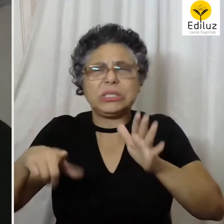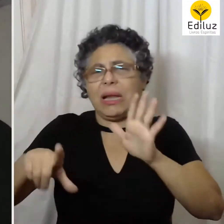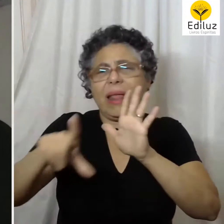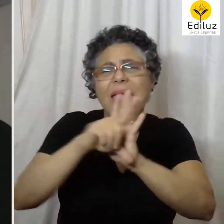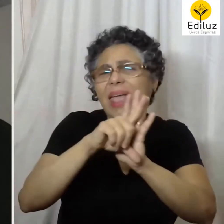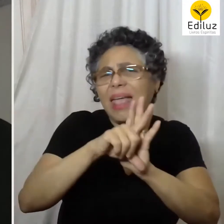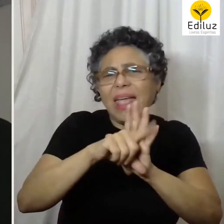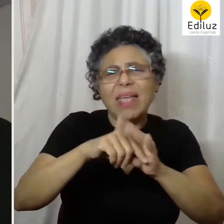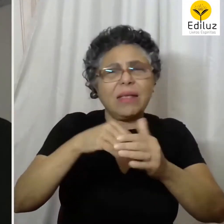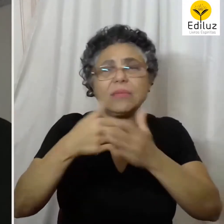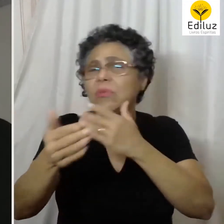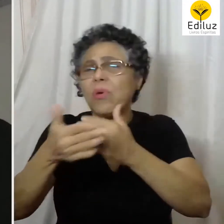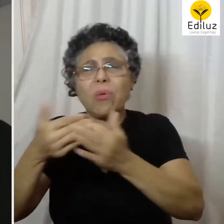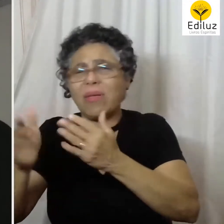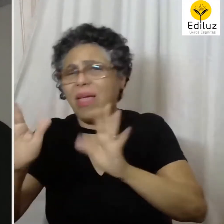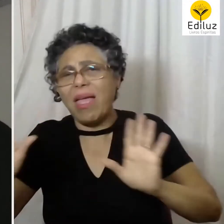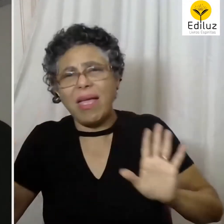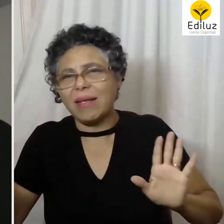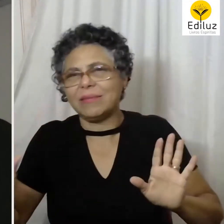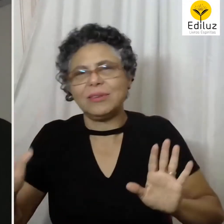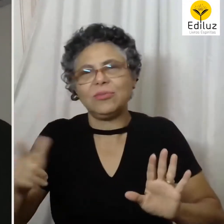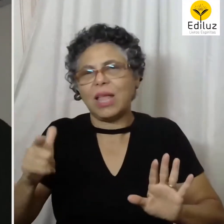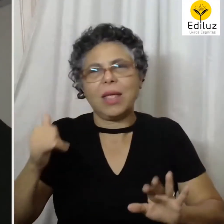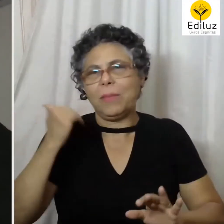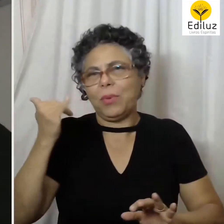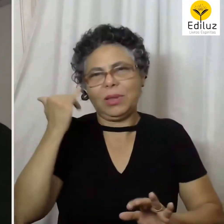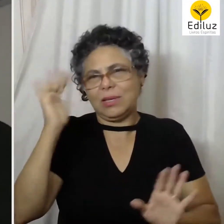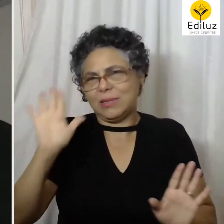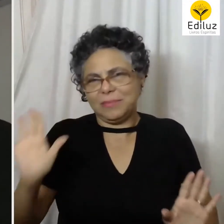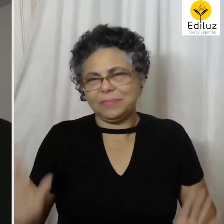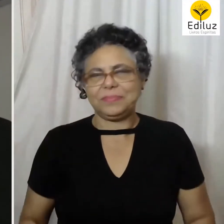qualquer aspecto nesse sentido, né?